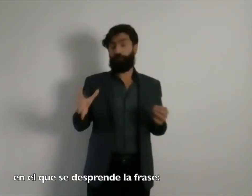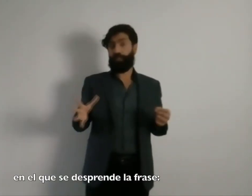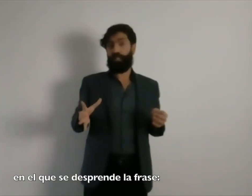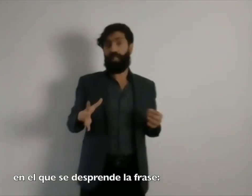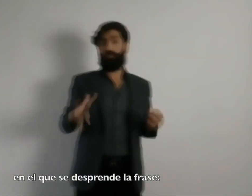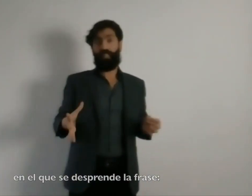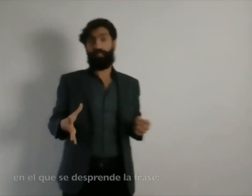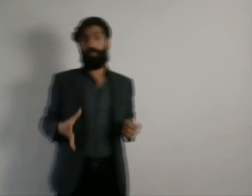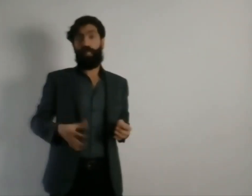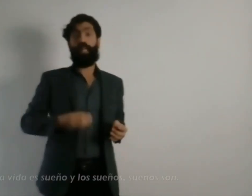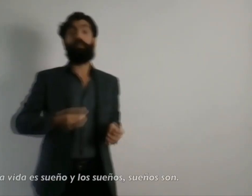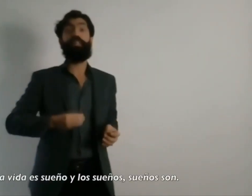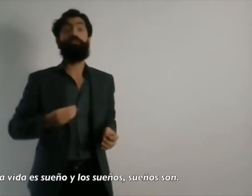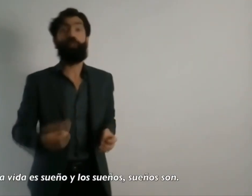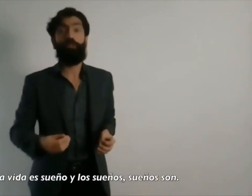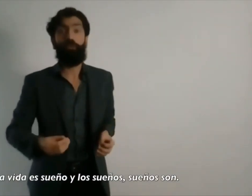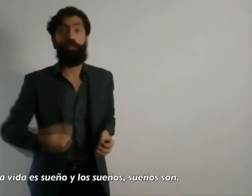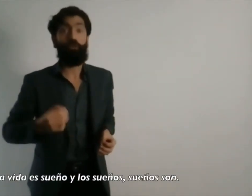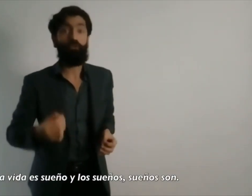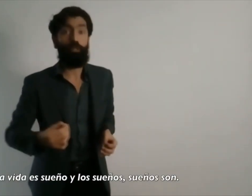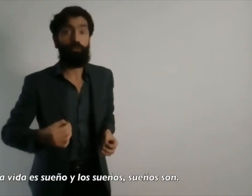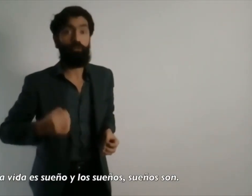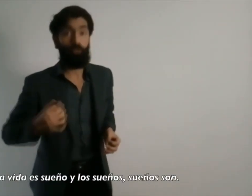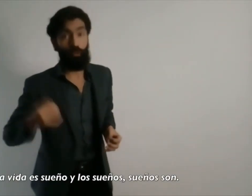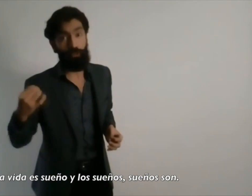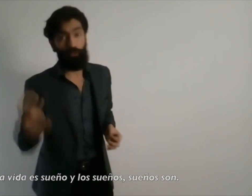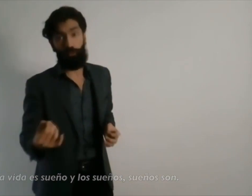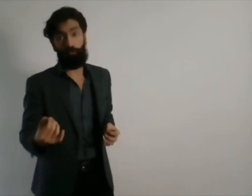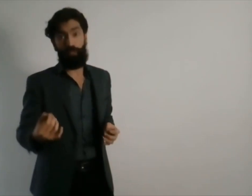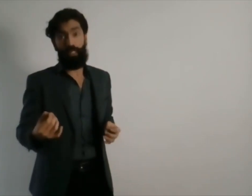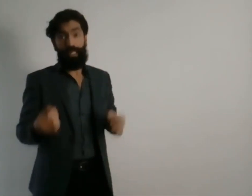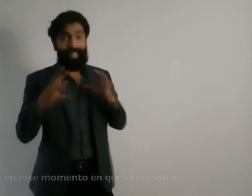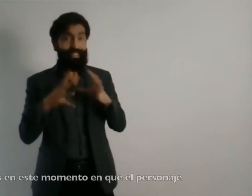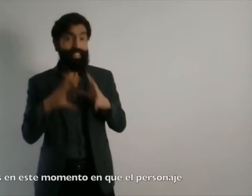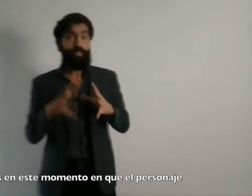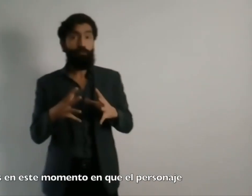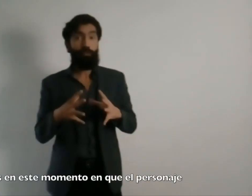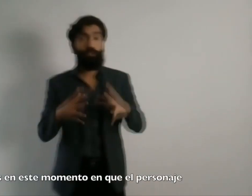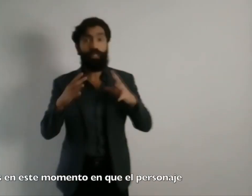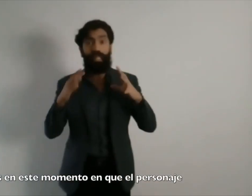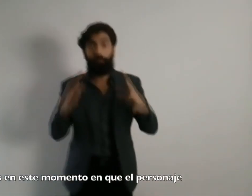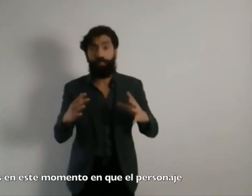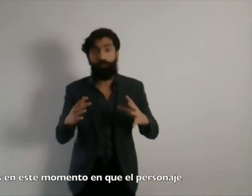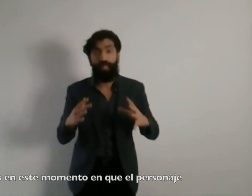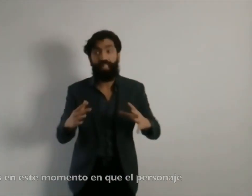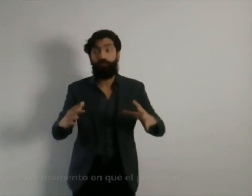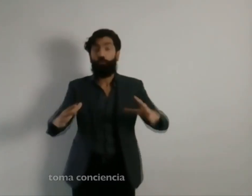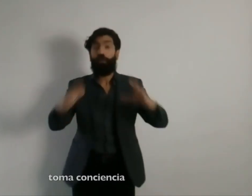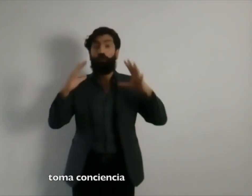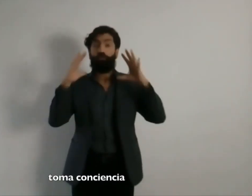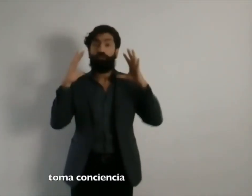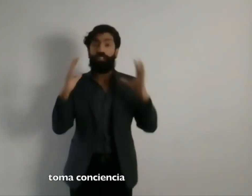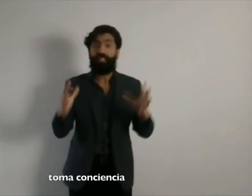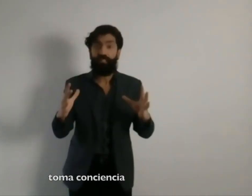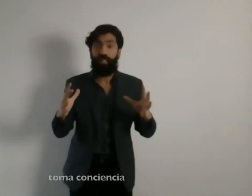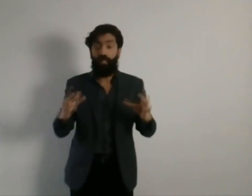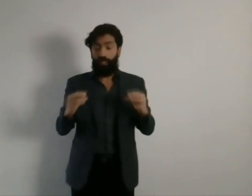desprende la frase, la vida es sueño y los sueños, sueños son. Es en este momento en que el personaje toma conciencia de